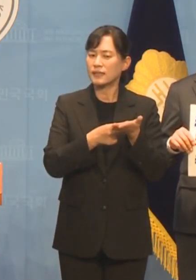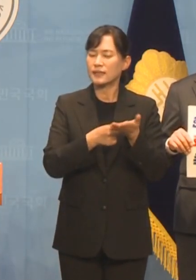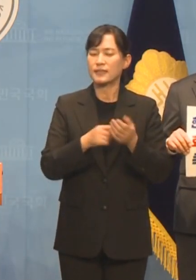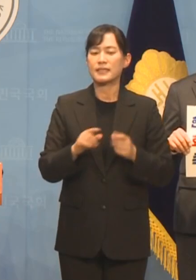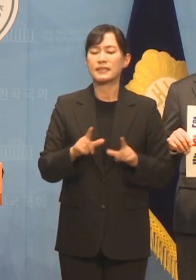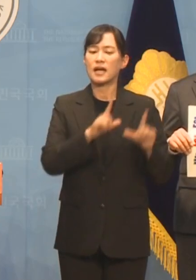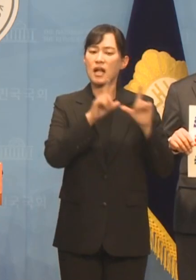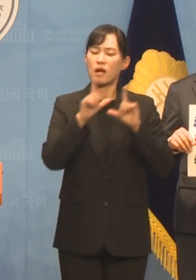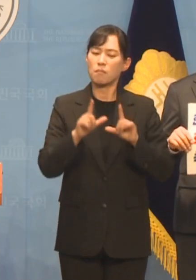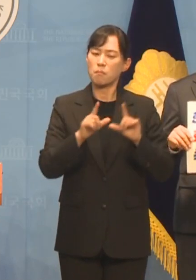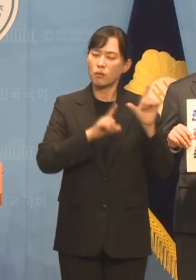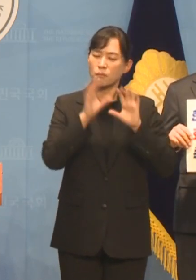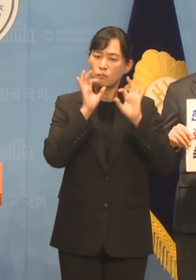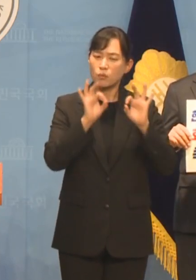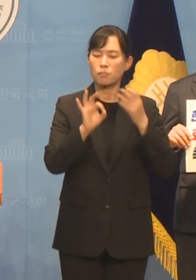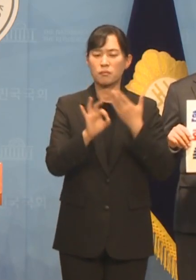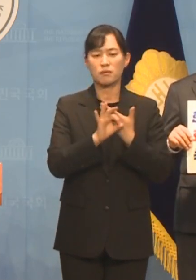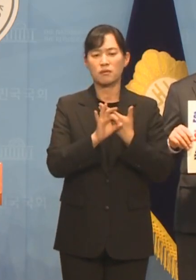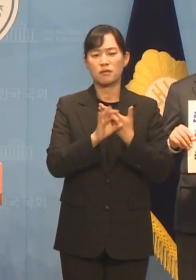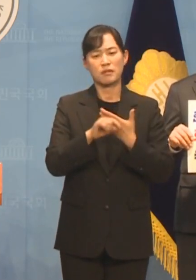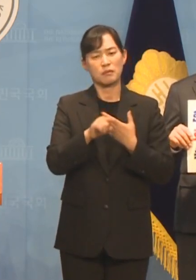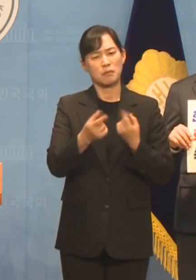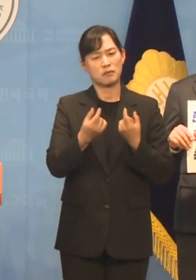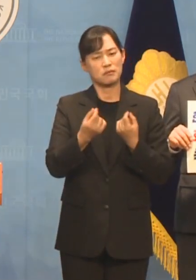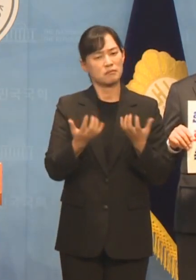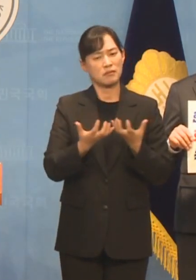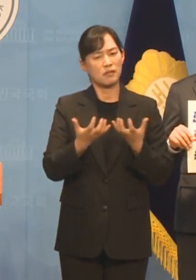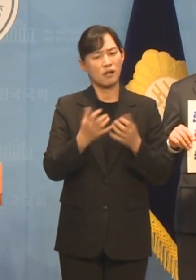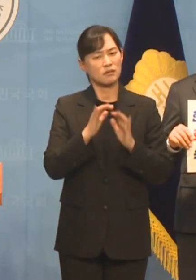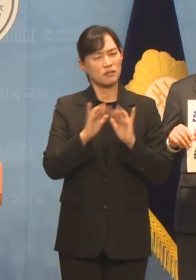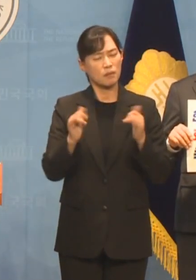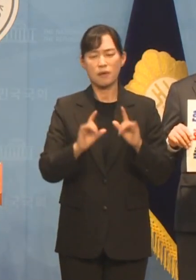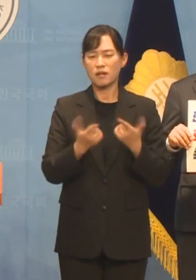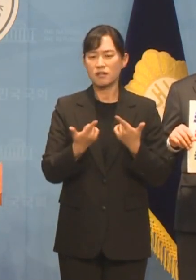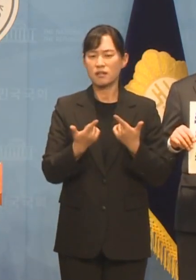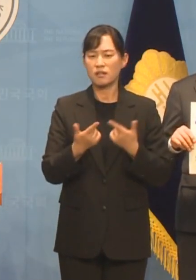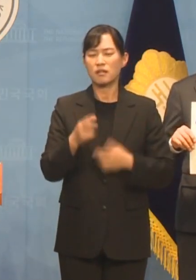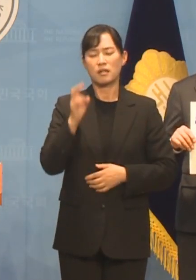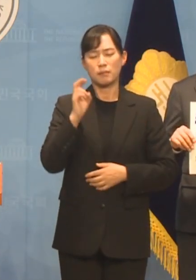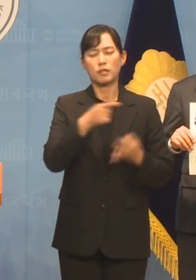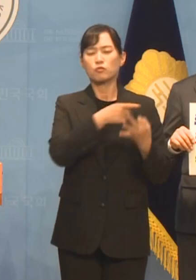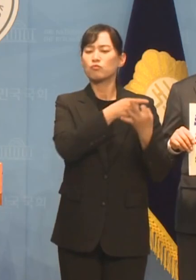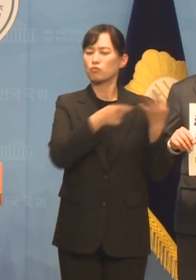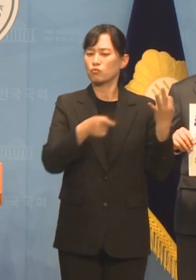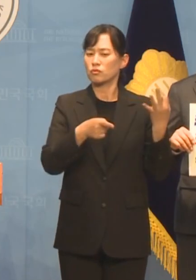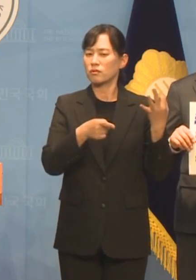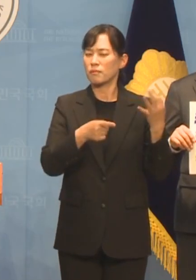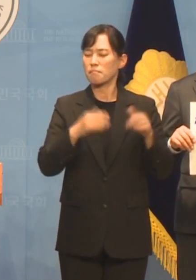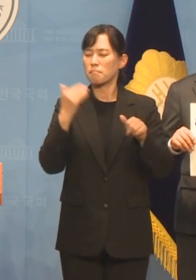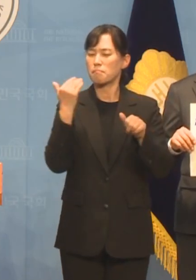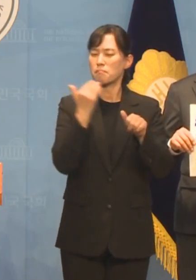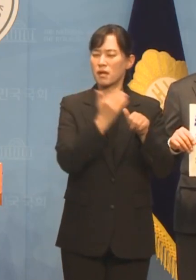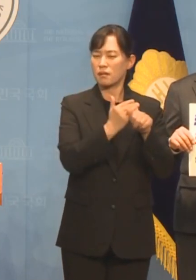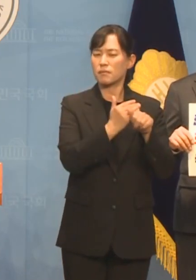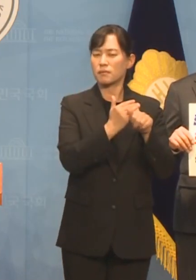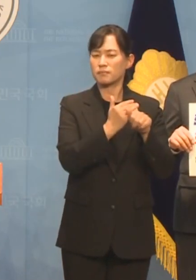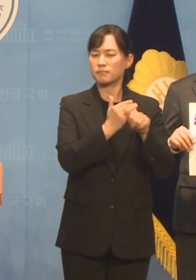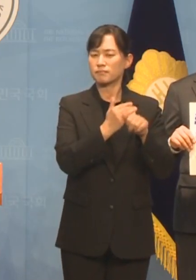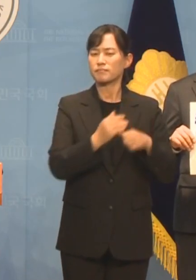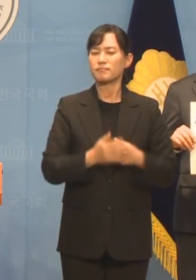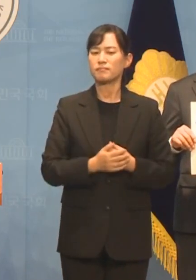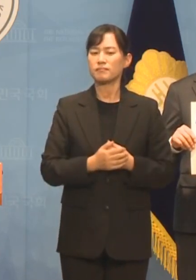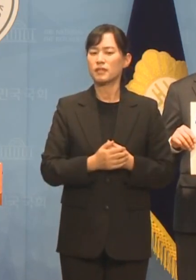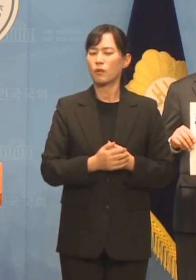살아온 배경으로 본다면 이런 일을 할 사람은 아닌데, 이것은 윤석열 파면된 전